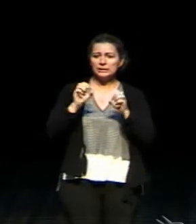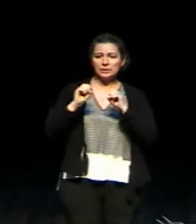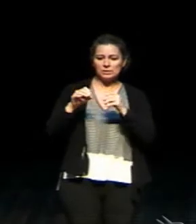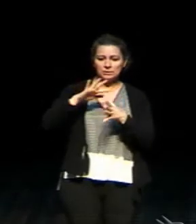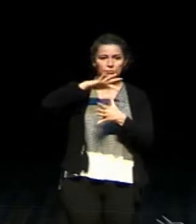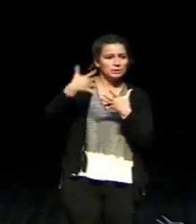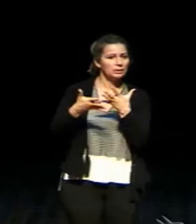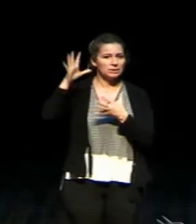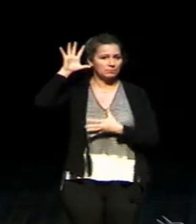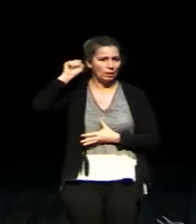no programa de pós-graduação.